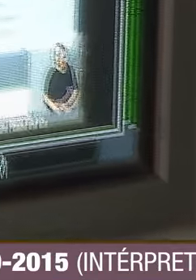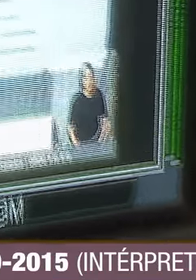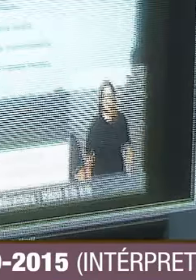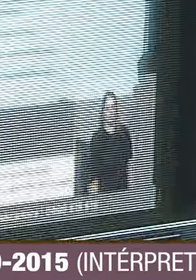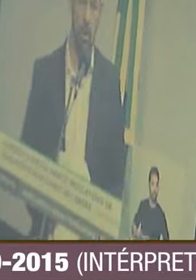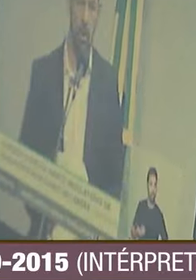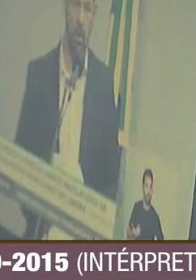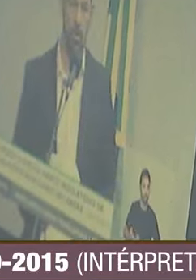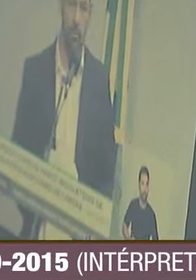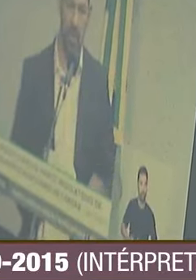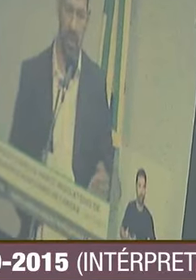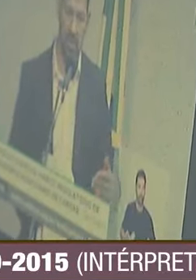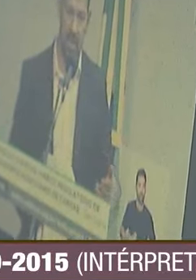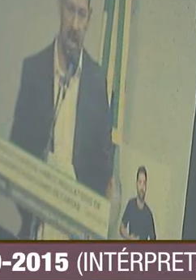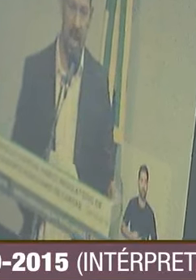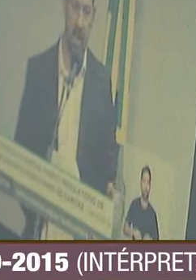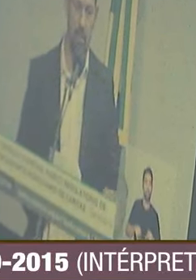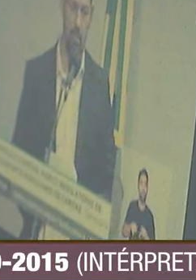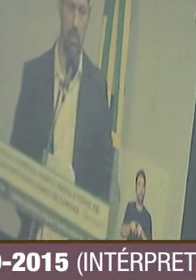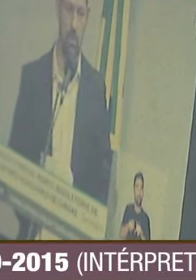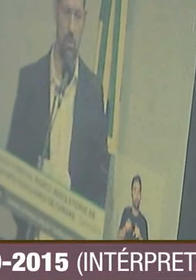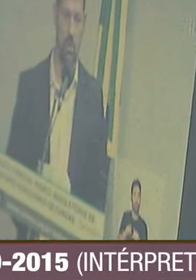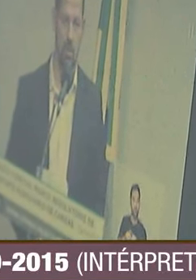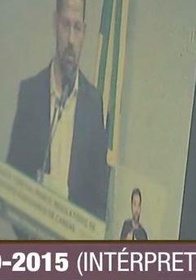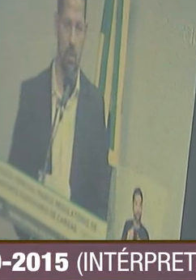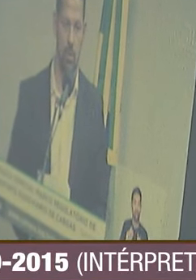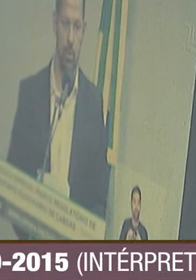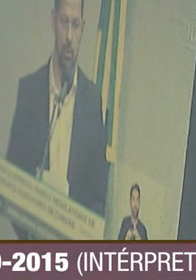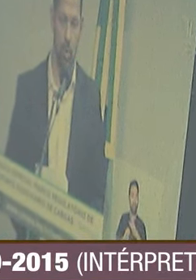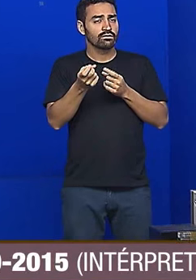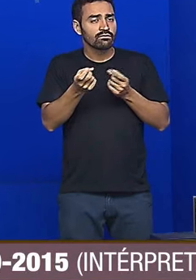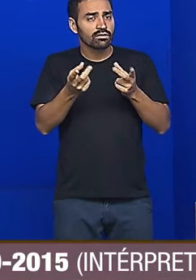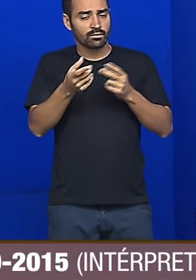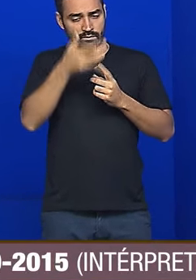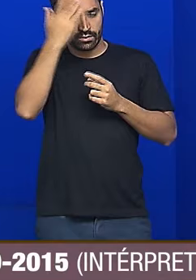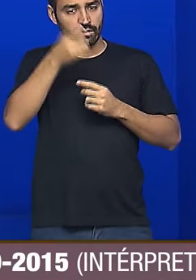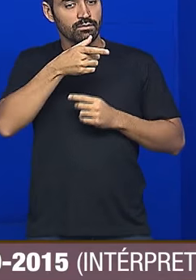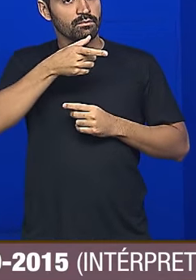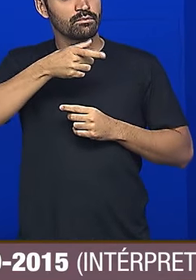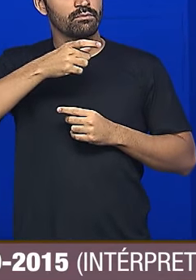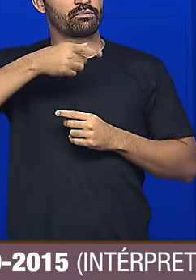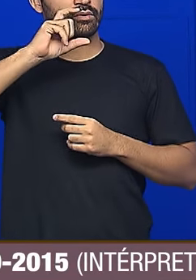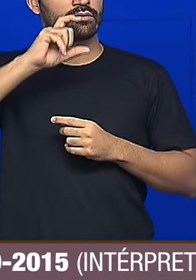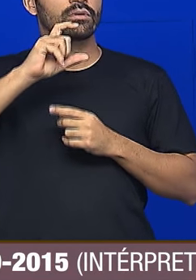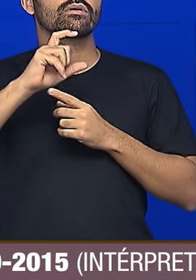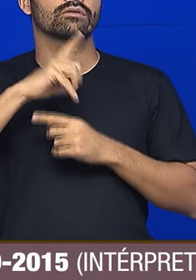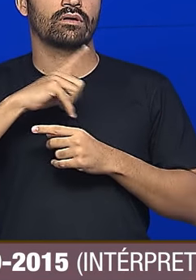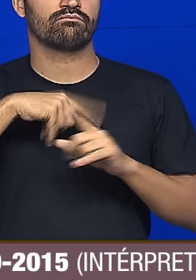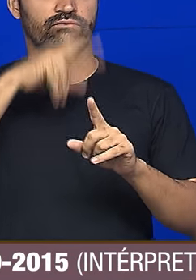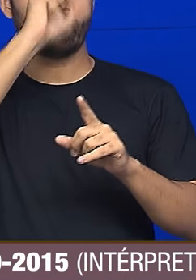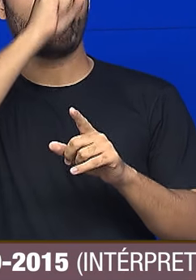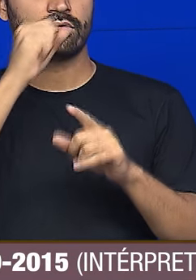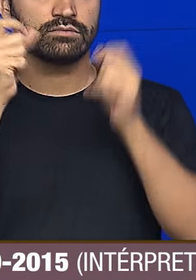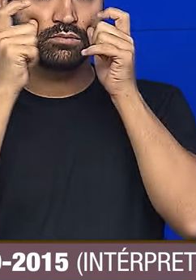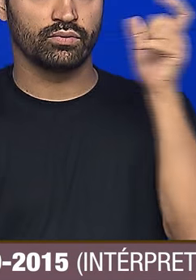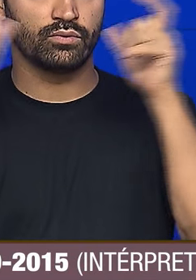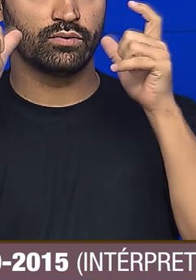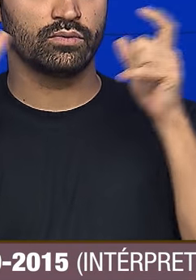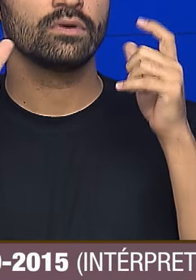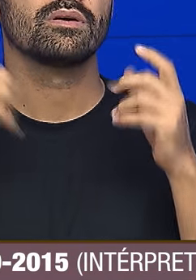que fica no canto da tela durante a programação ao vivo. Tudo é gerado dessas cabines, onde os profissionais se